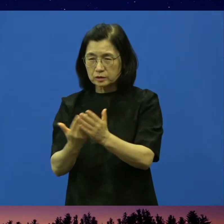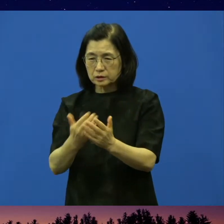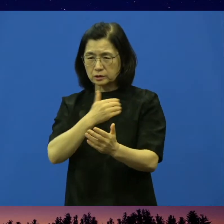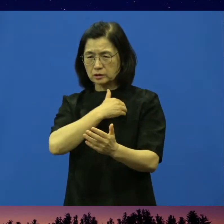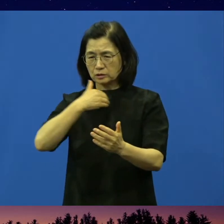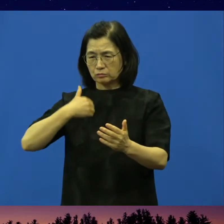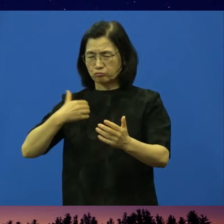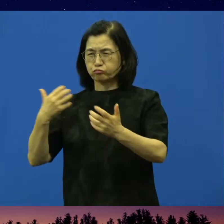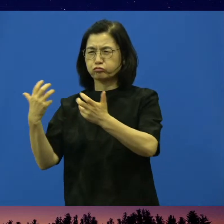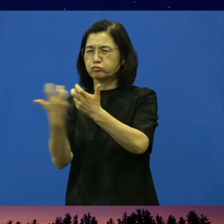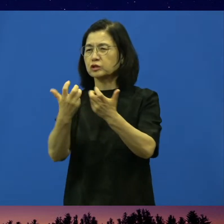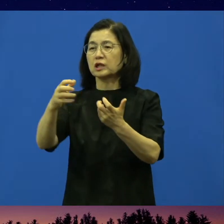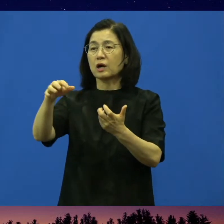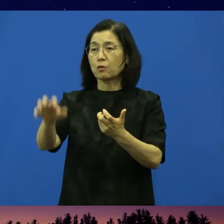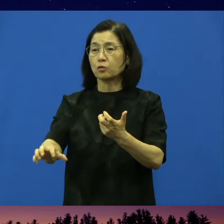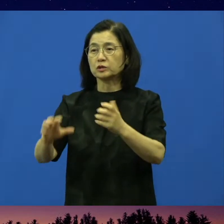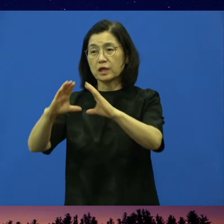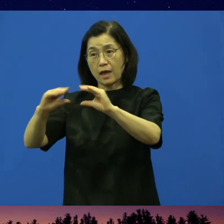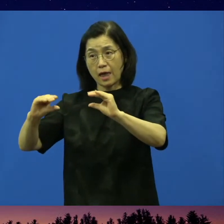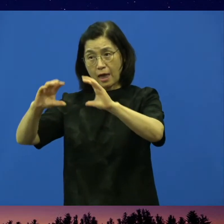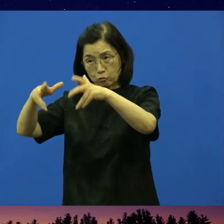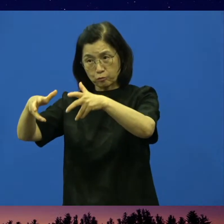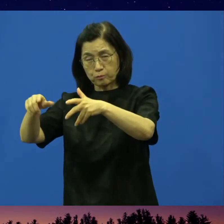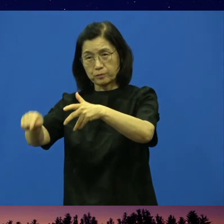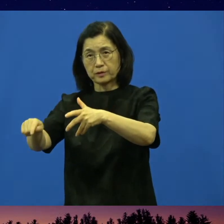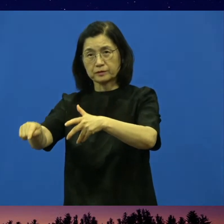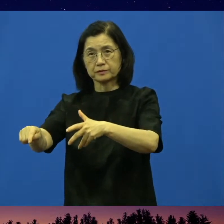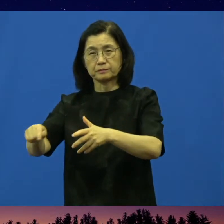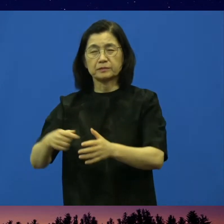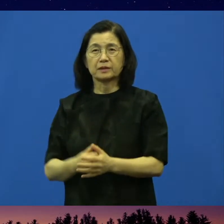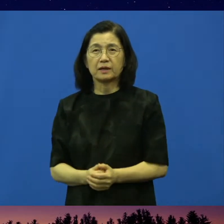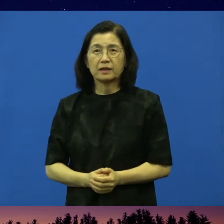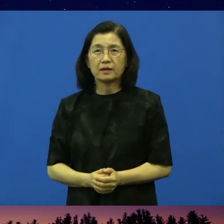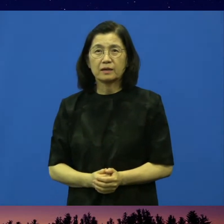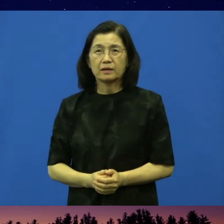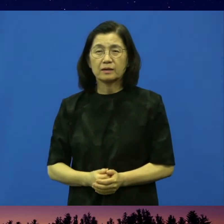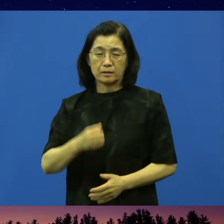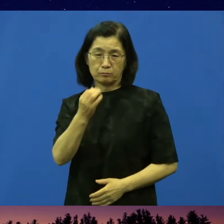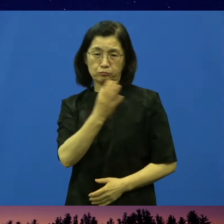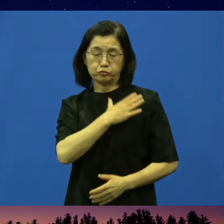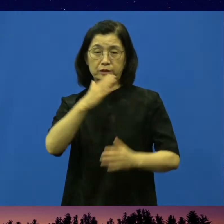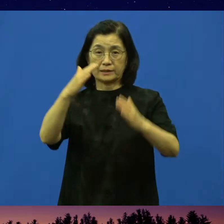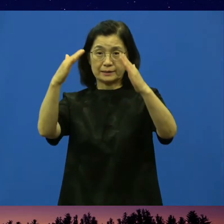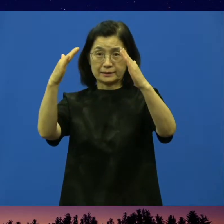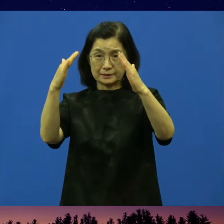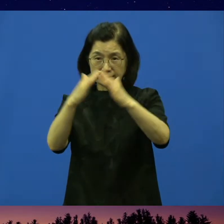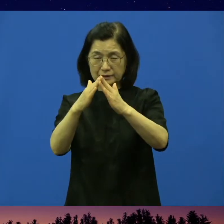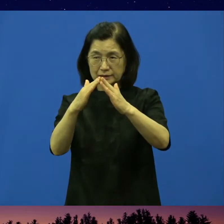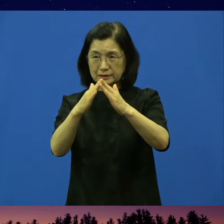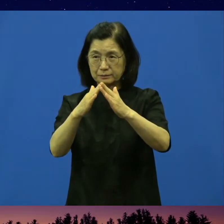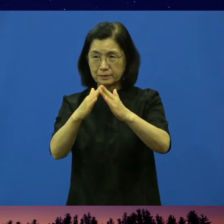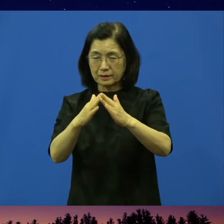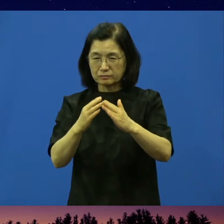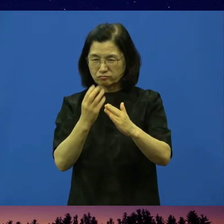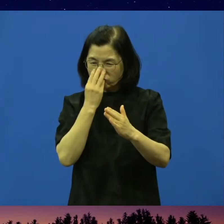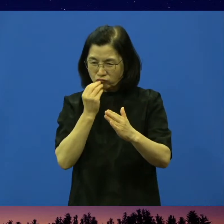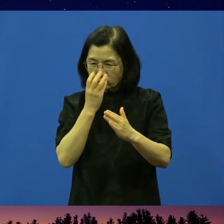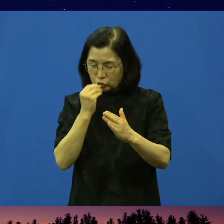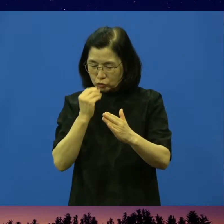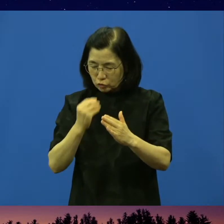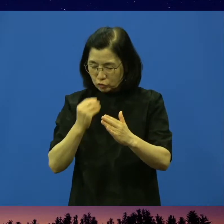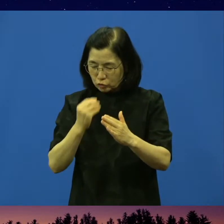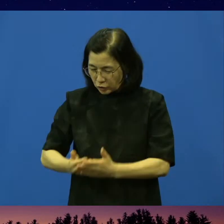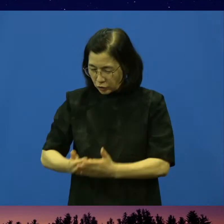거죠. 여러분, 그런 거 있잖아요. 뭐 부잣집에 쓰레기통을 뒤지면 좀